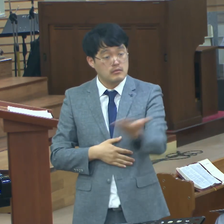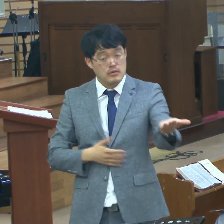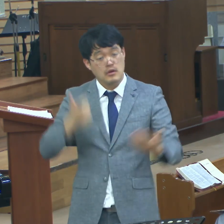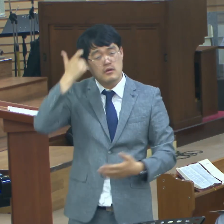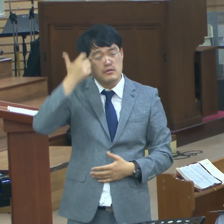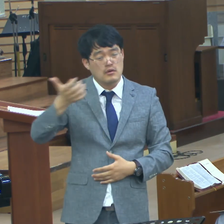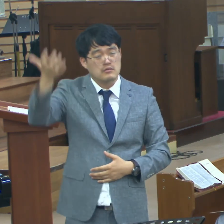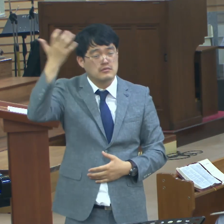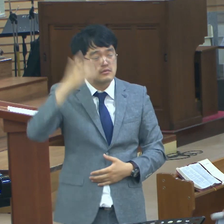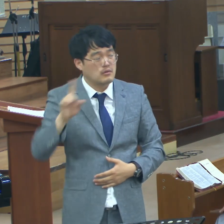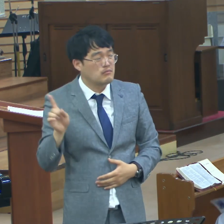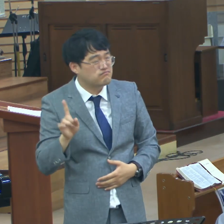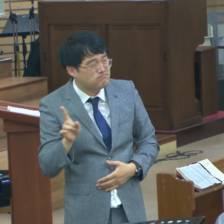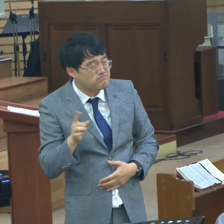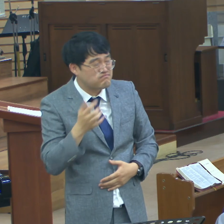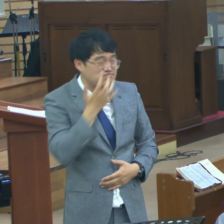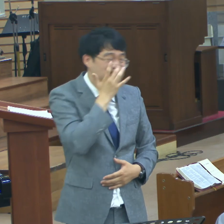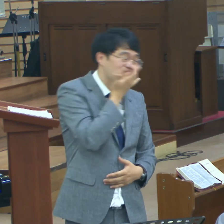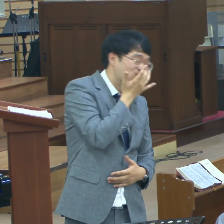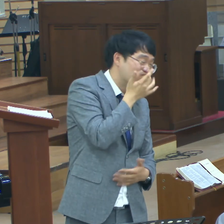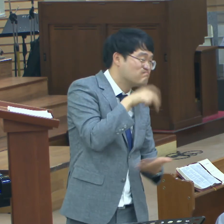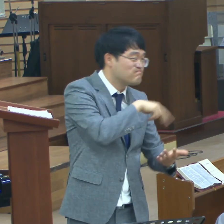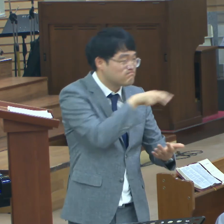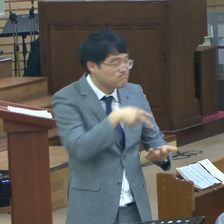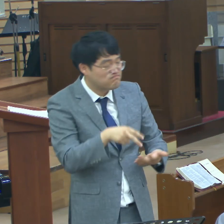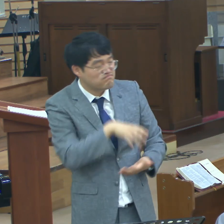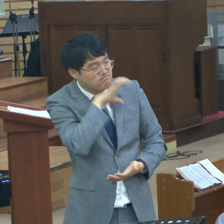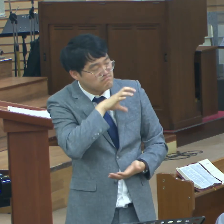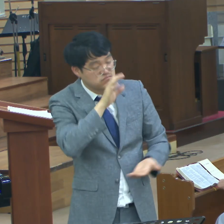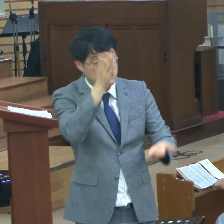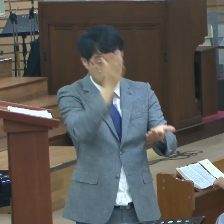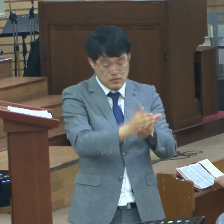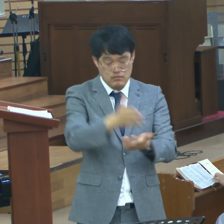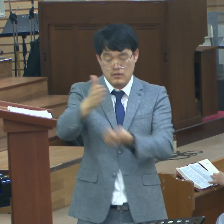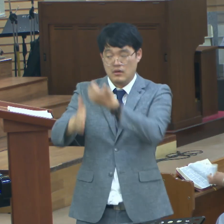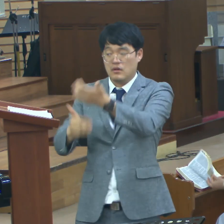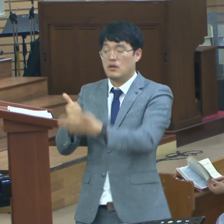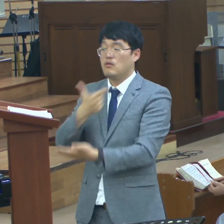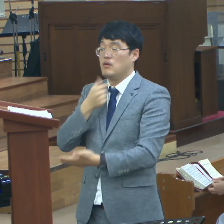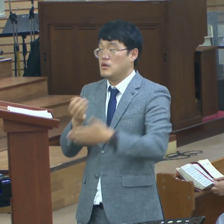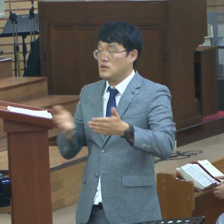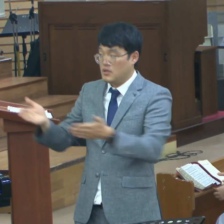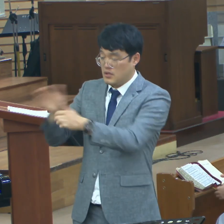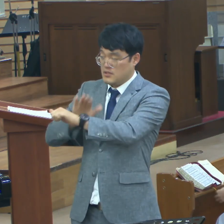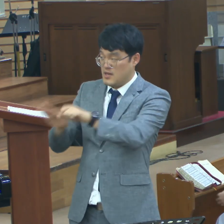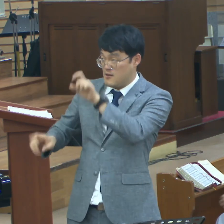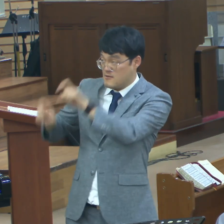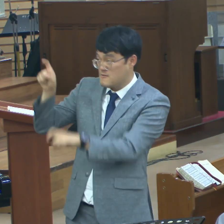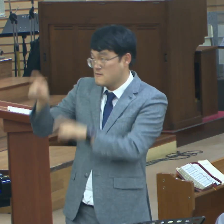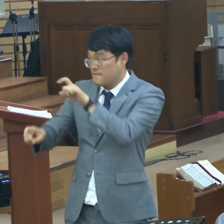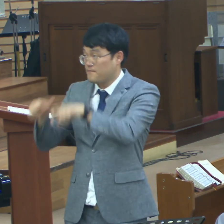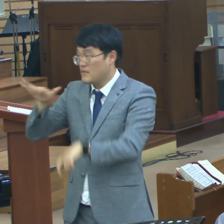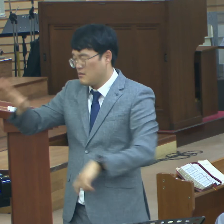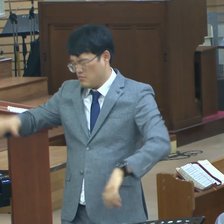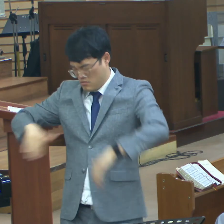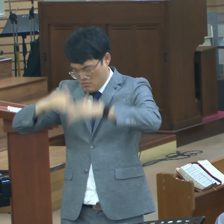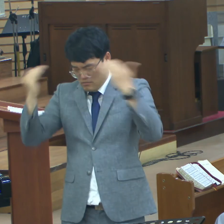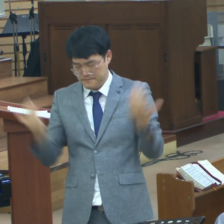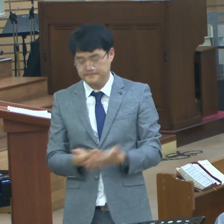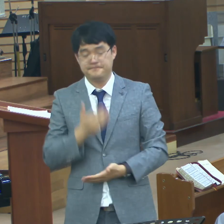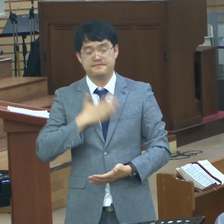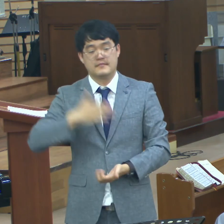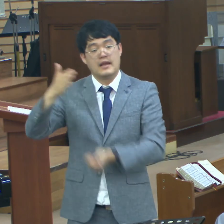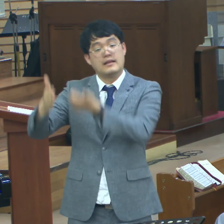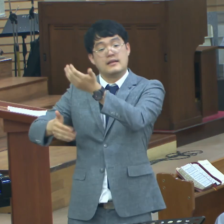투덜거리지 말고 하나님이 원하시는 길을 더 잘 걸어가고 모든 것을 아시는 하나님 앞에 비밀의